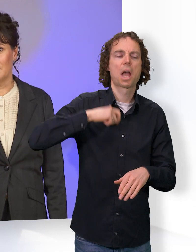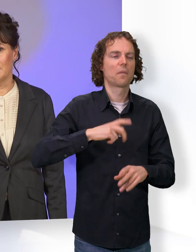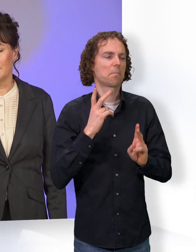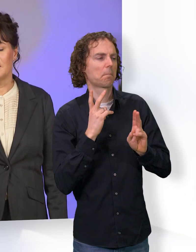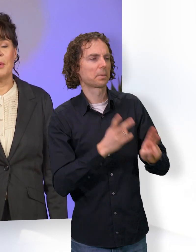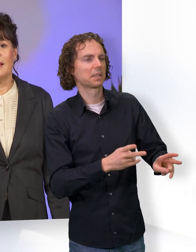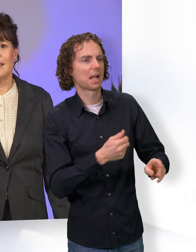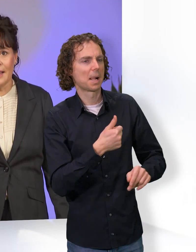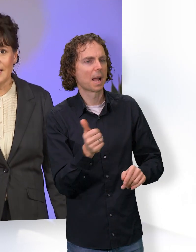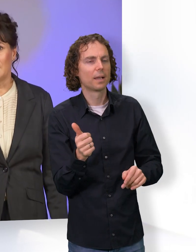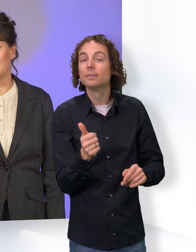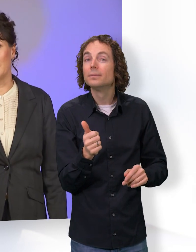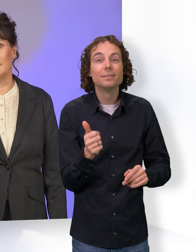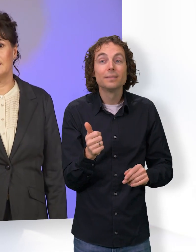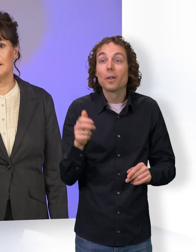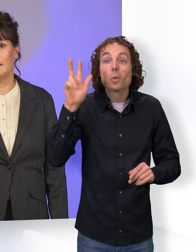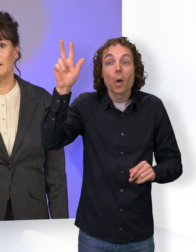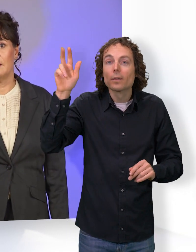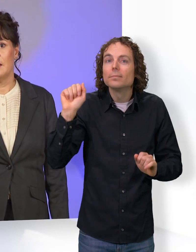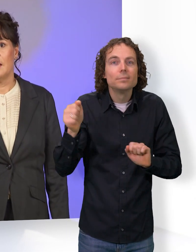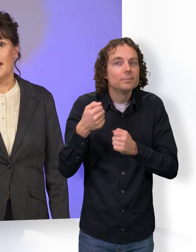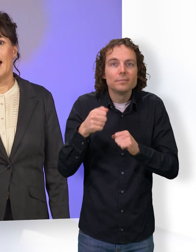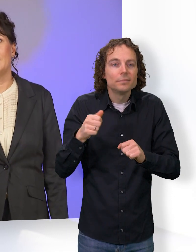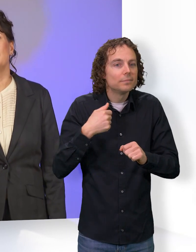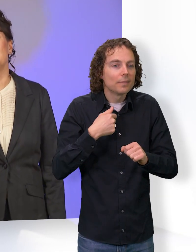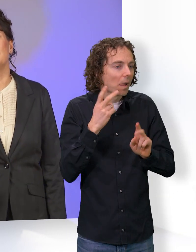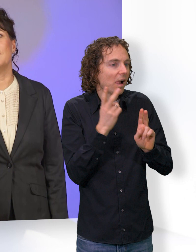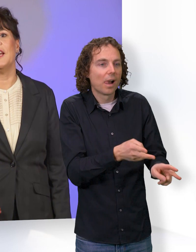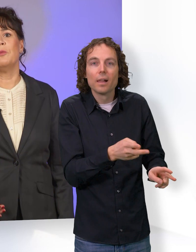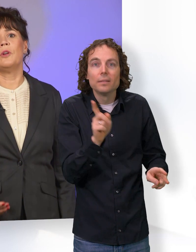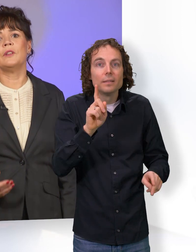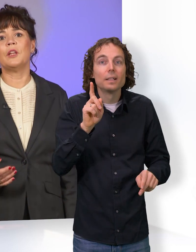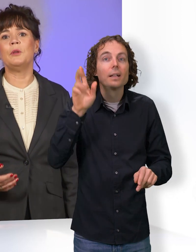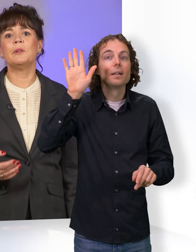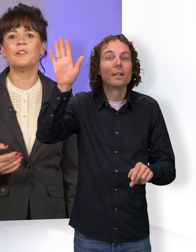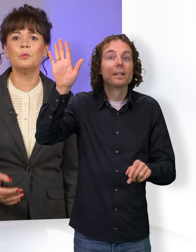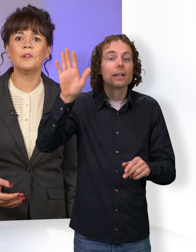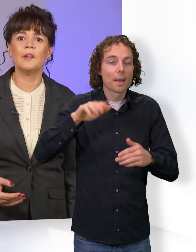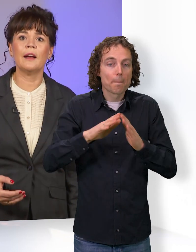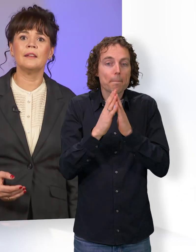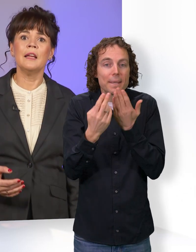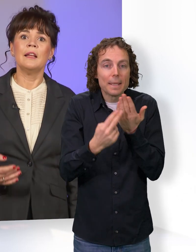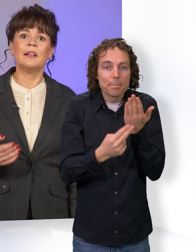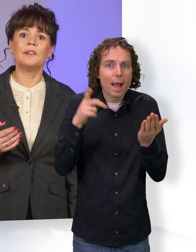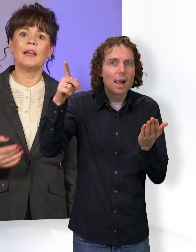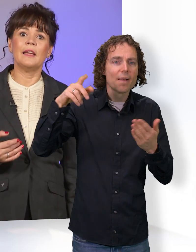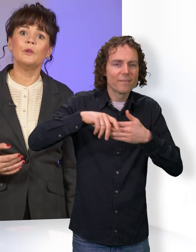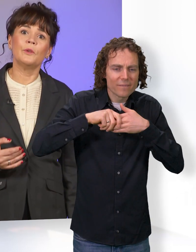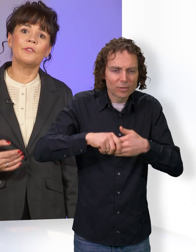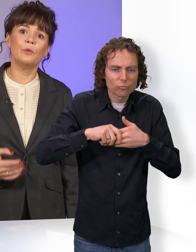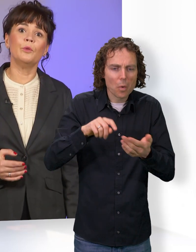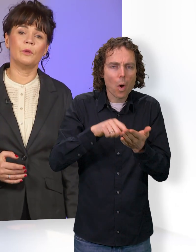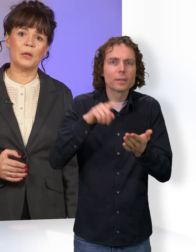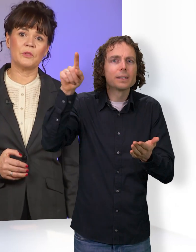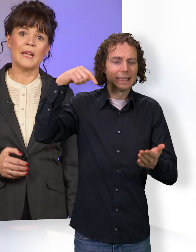gelassen. Dabei kann er das gar nicht. Er hat uns in seinem Wort in der Bibel zugesagt, dass er in